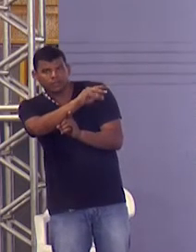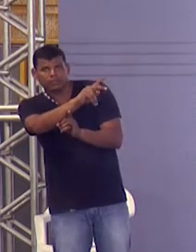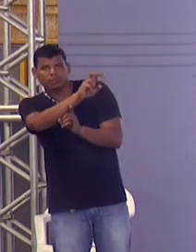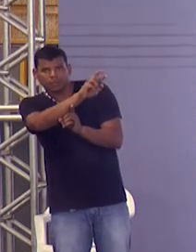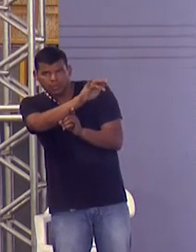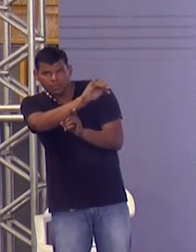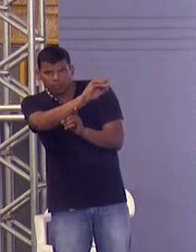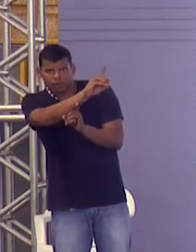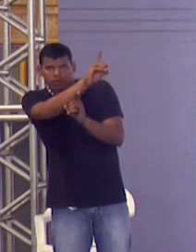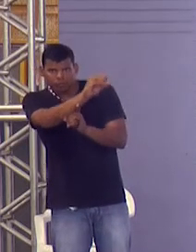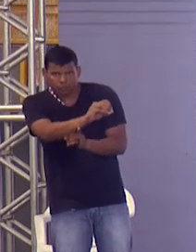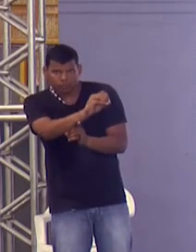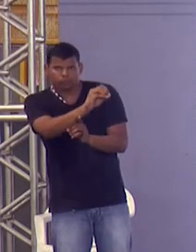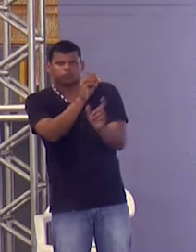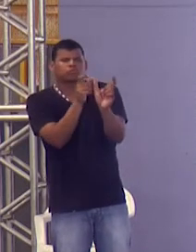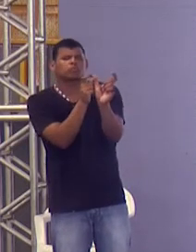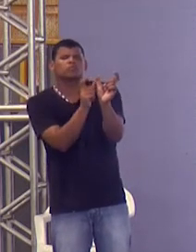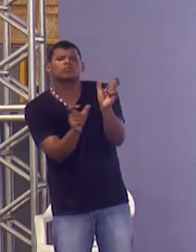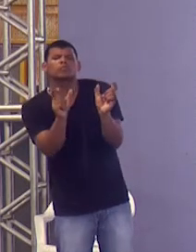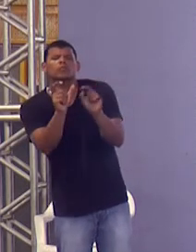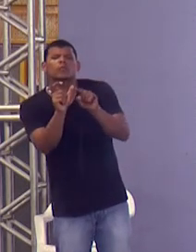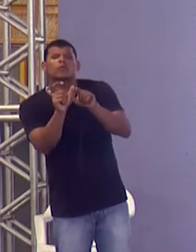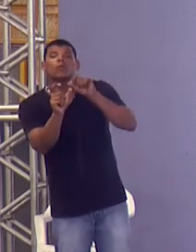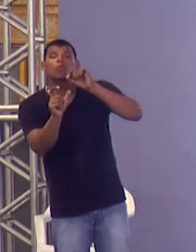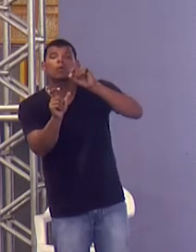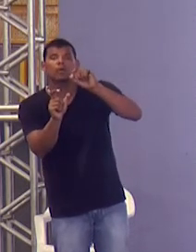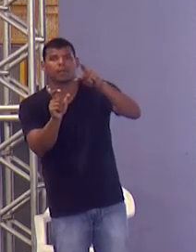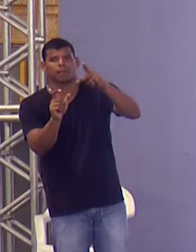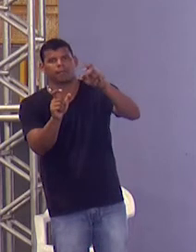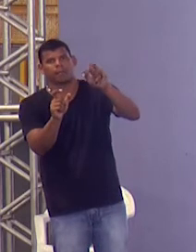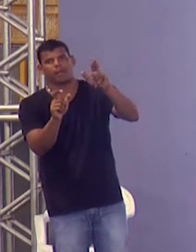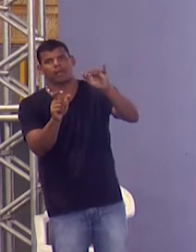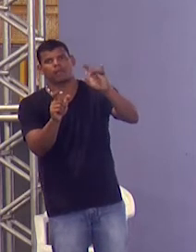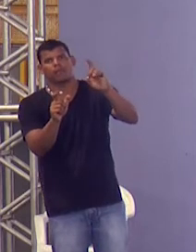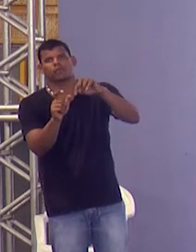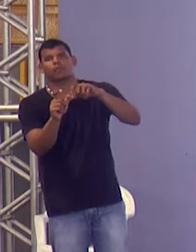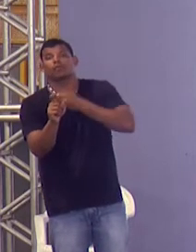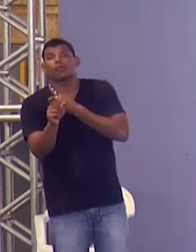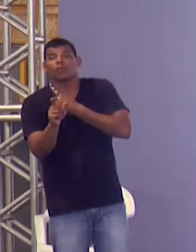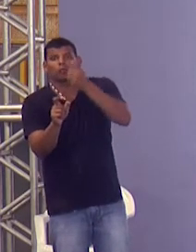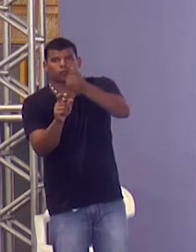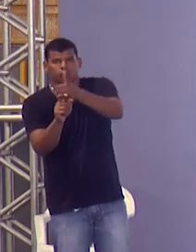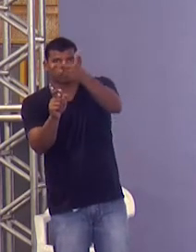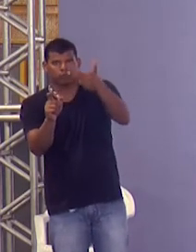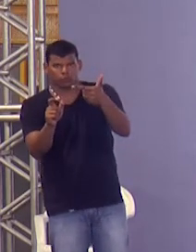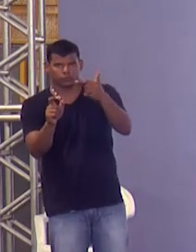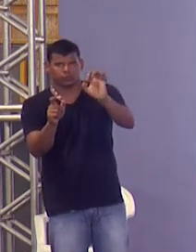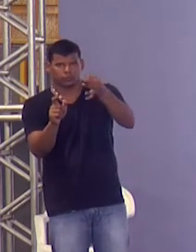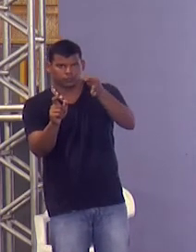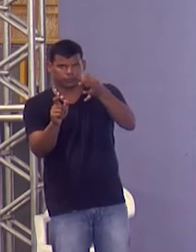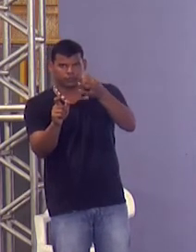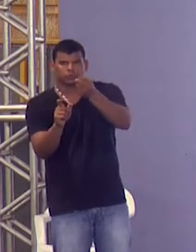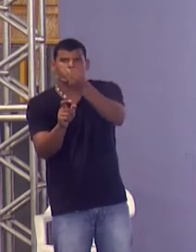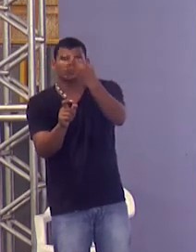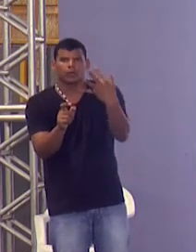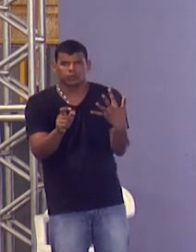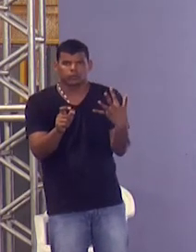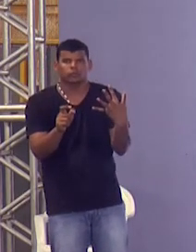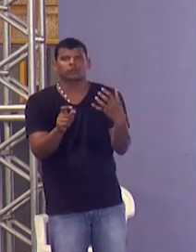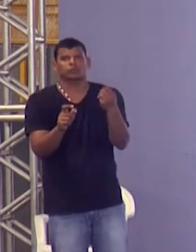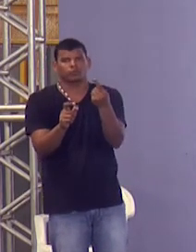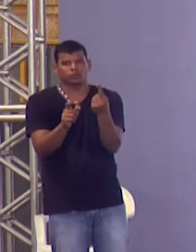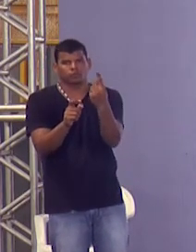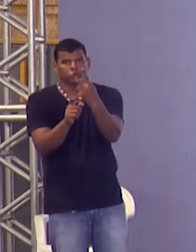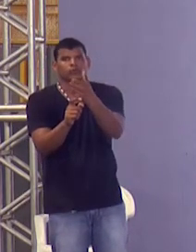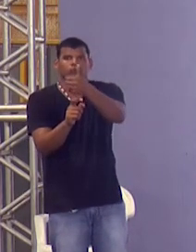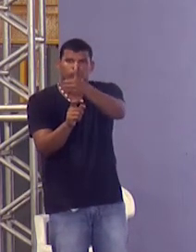antiperíodo. Quem é o período dessa dízima? É o 12. O 12 tem quantos algarismos?